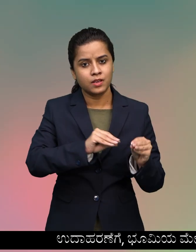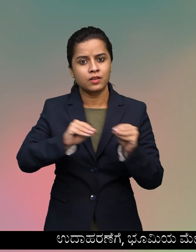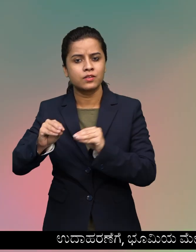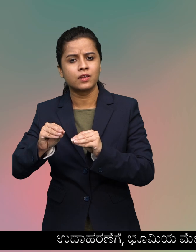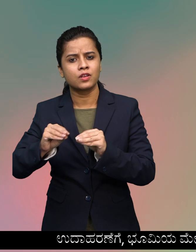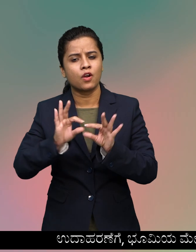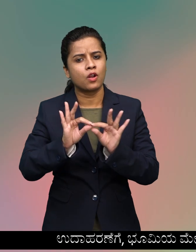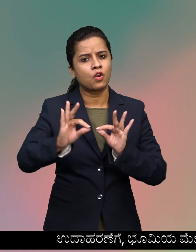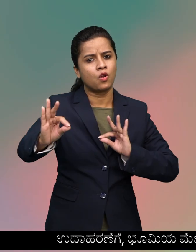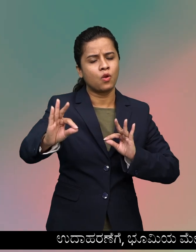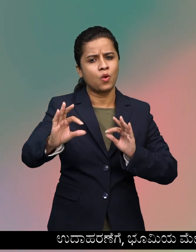100 ಅಡಿಗಳಂತೆ ಹೆಚ್ಚು.